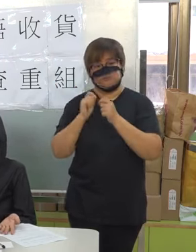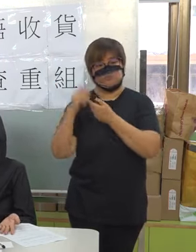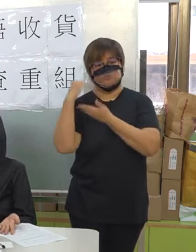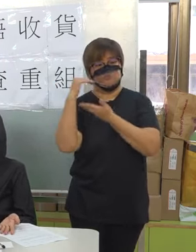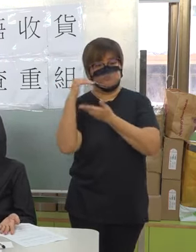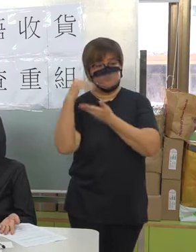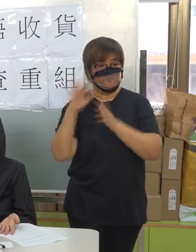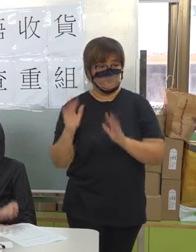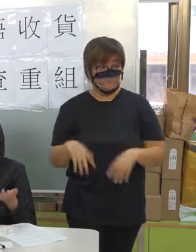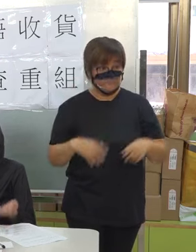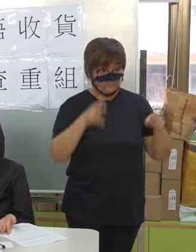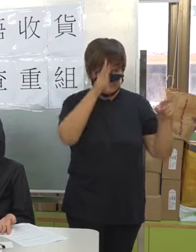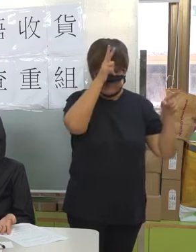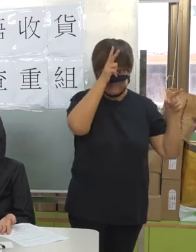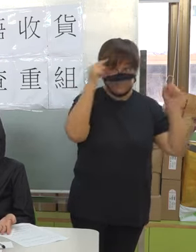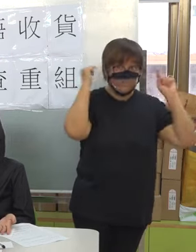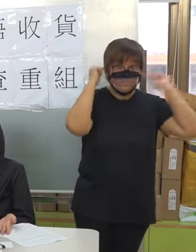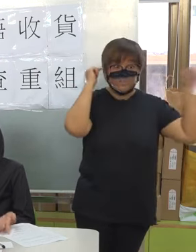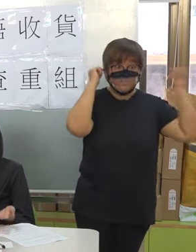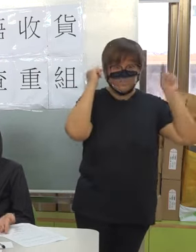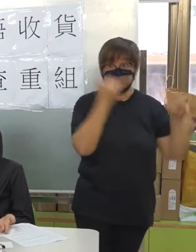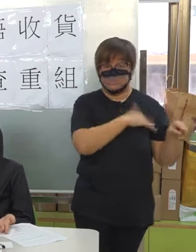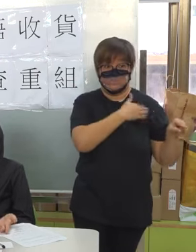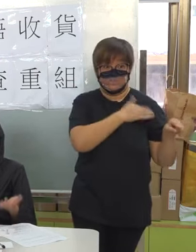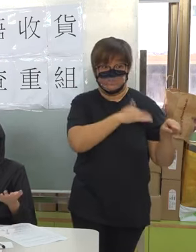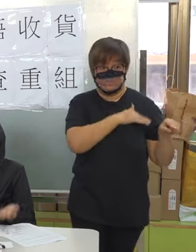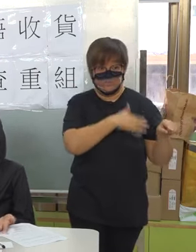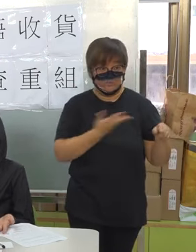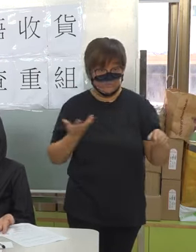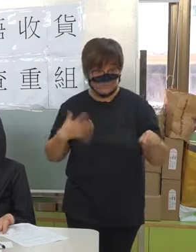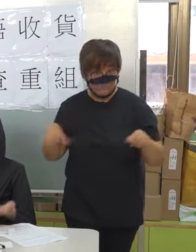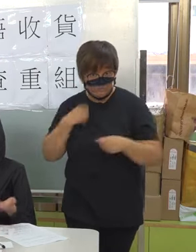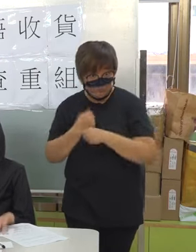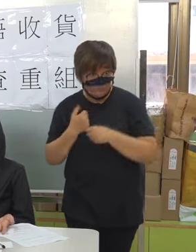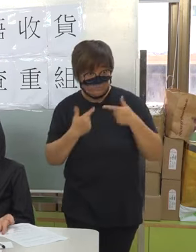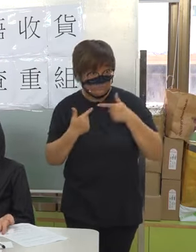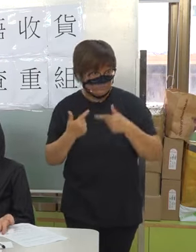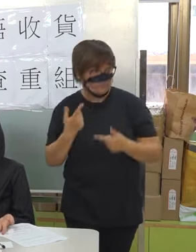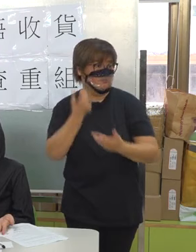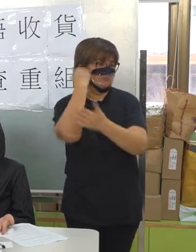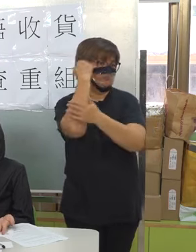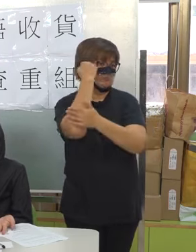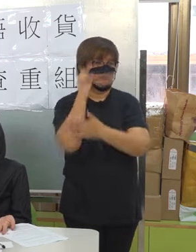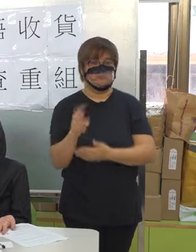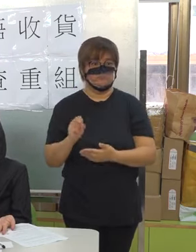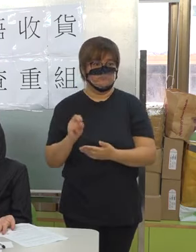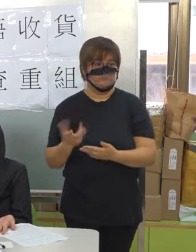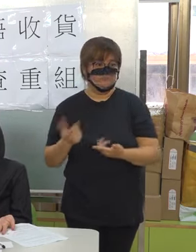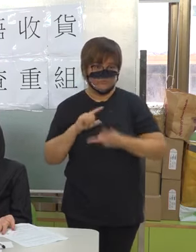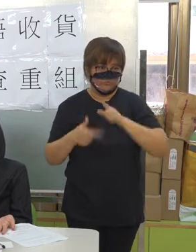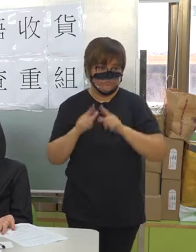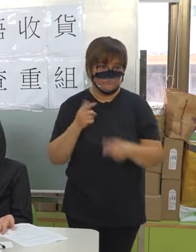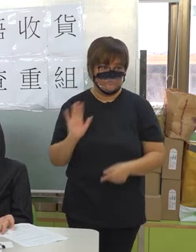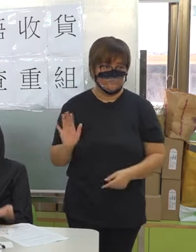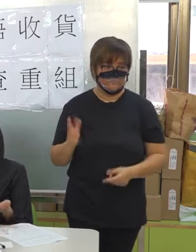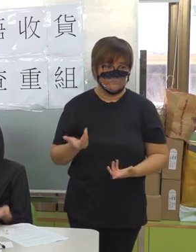做我們國際戰線，我們繼續做我們本地的街頭戰線，我們用什麼方法都好，我們一定是會去達到我們最後的目標，就是五大訴